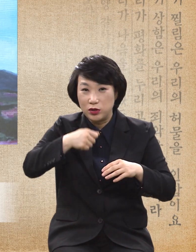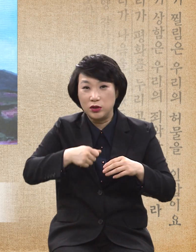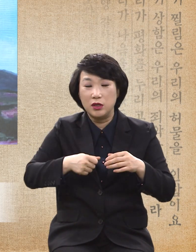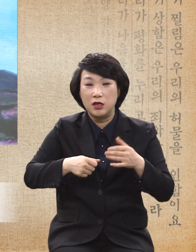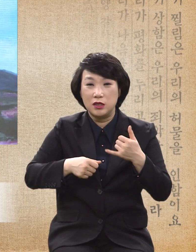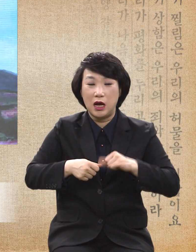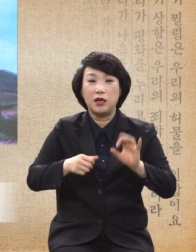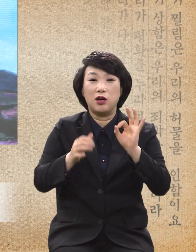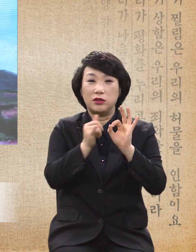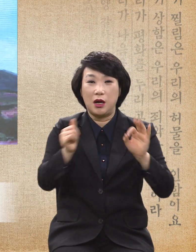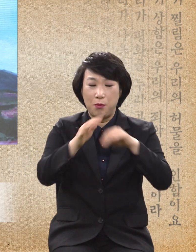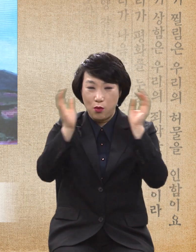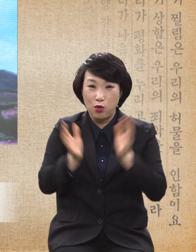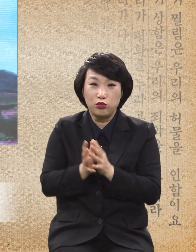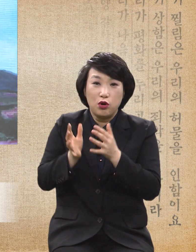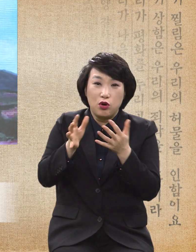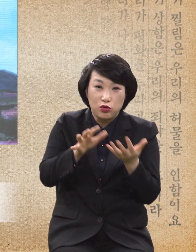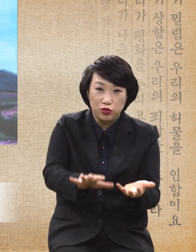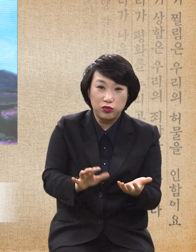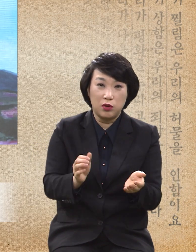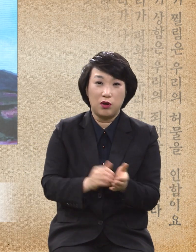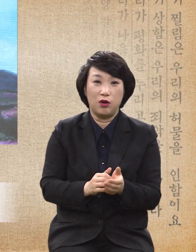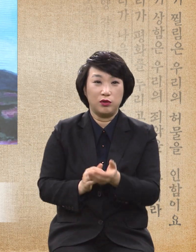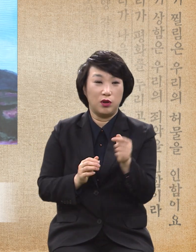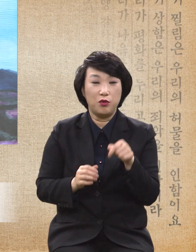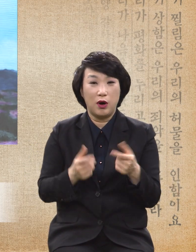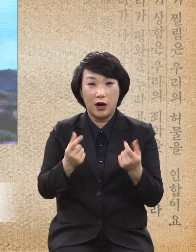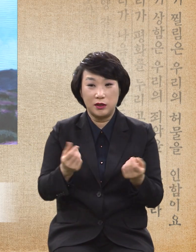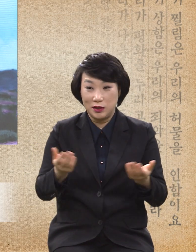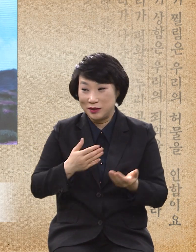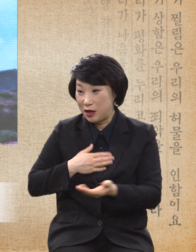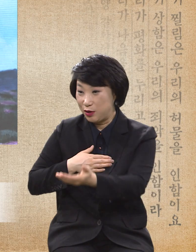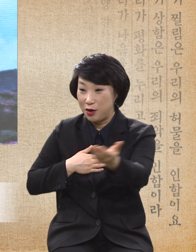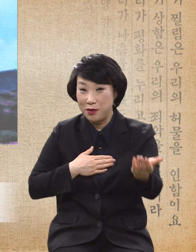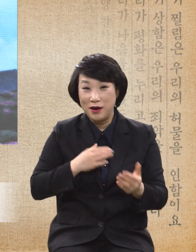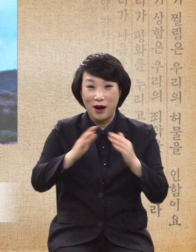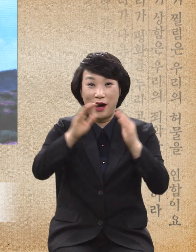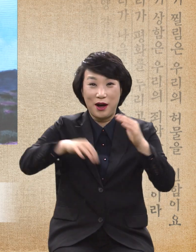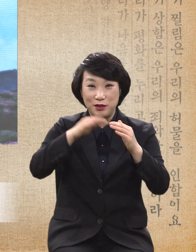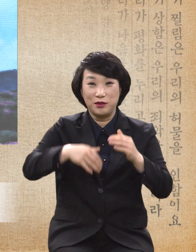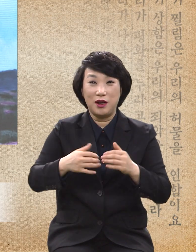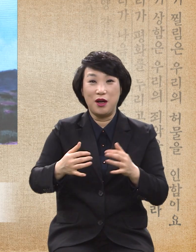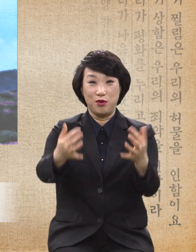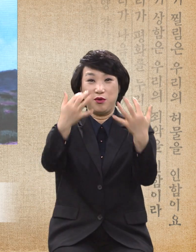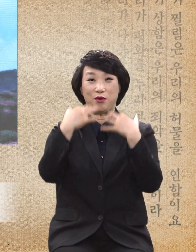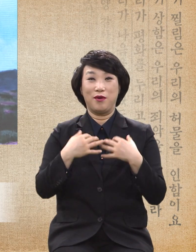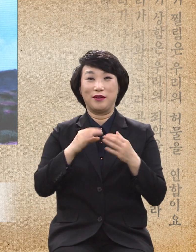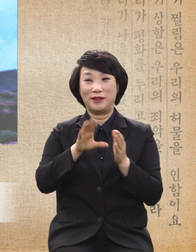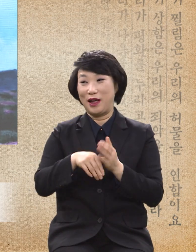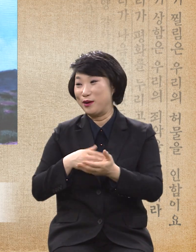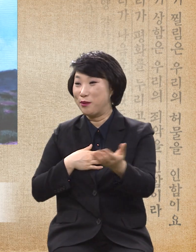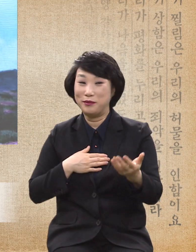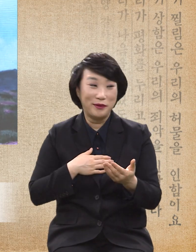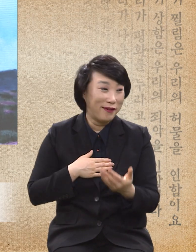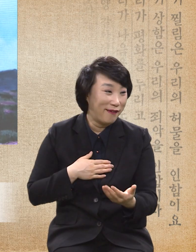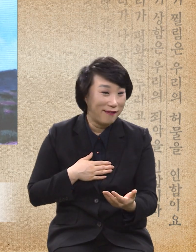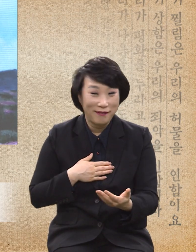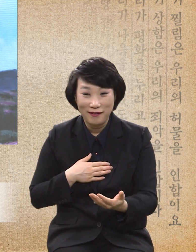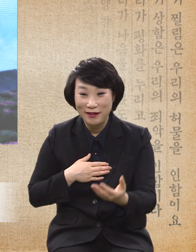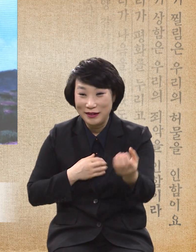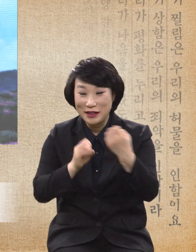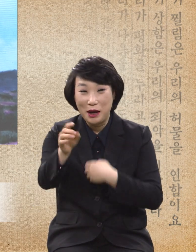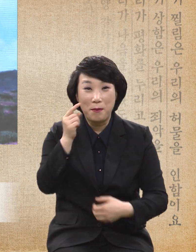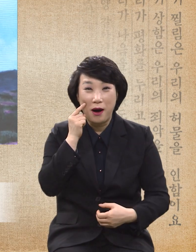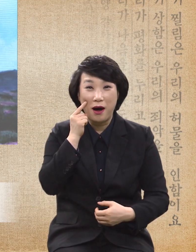한 번에 죽여버린다. 이런 사건이 여러분의 집에 일어나면 어떡하겠어? 대답해봐.